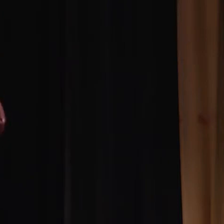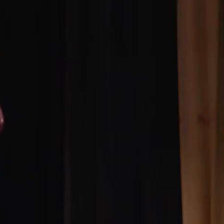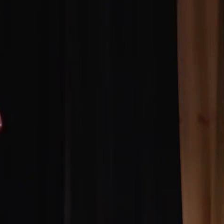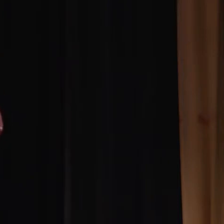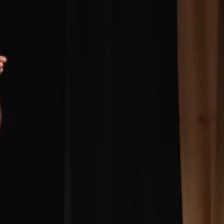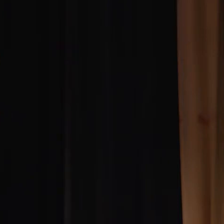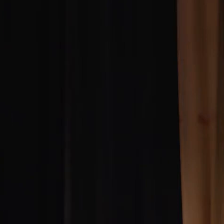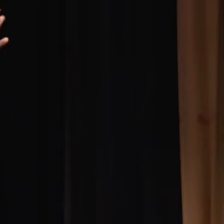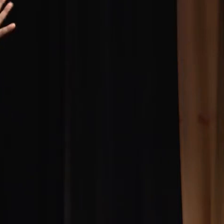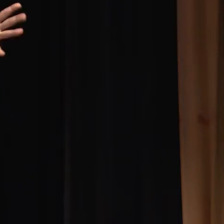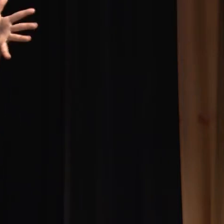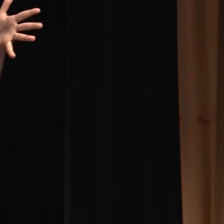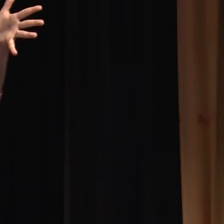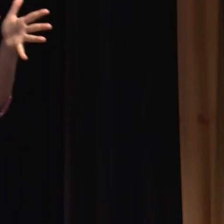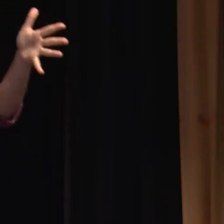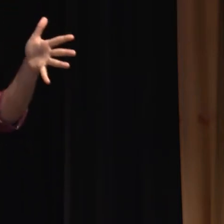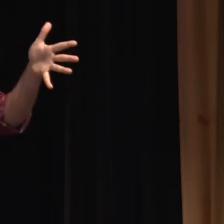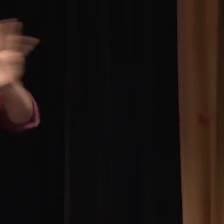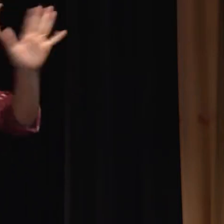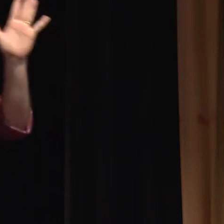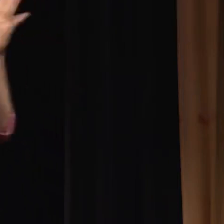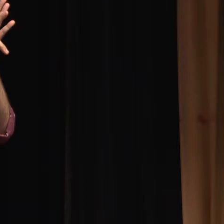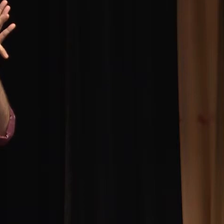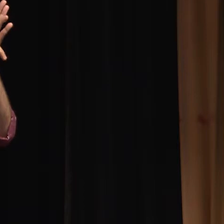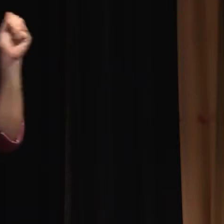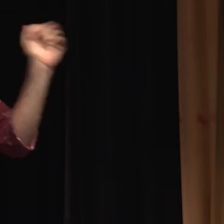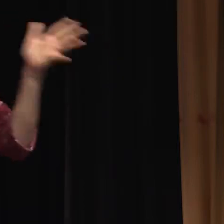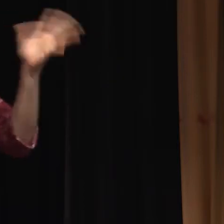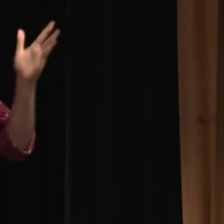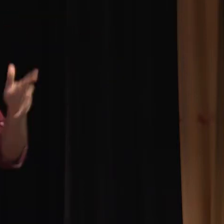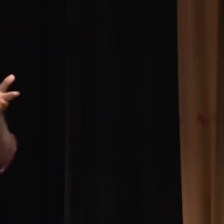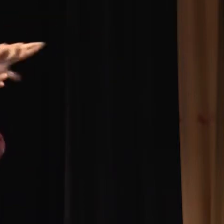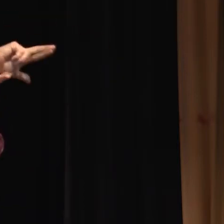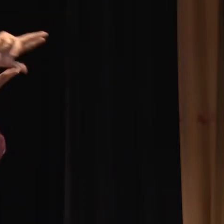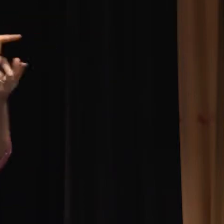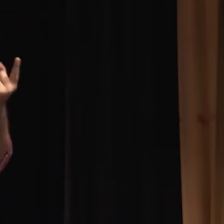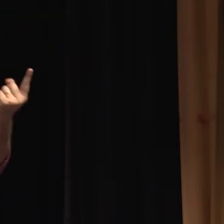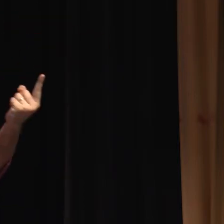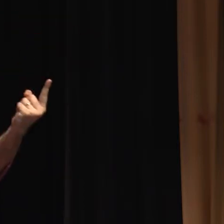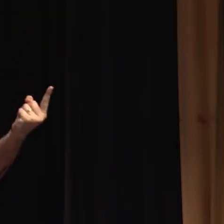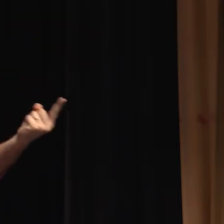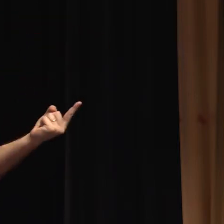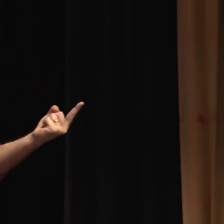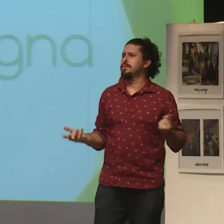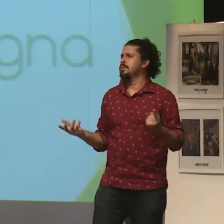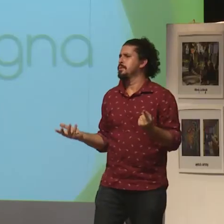né? O foco principal é em língua de sinais, a gente só vai usar para a língua de sinais para estar em diversas disciplinas,